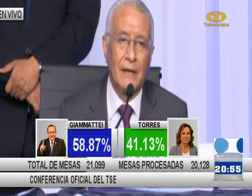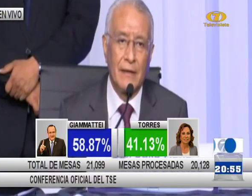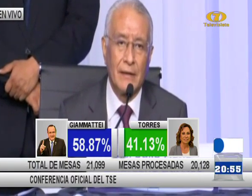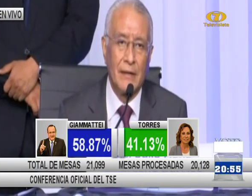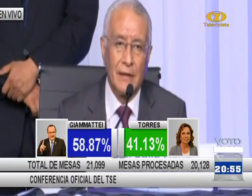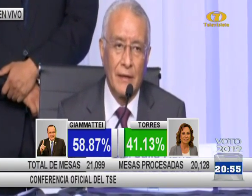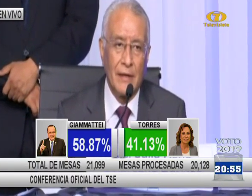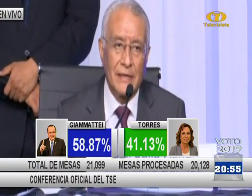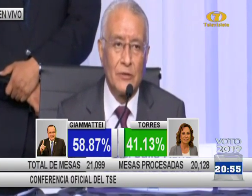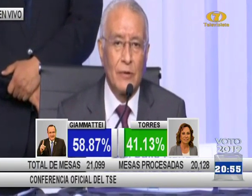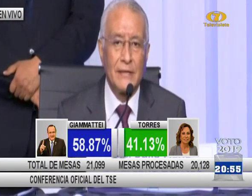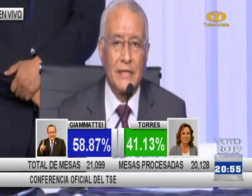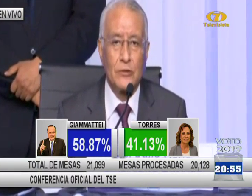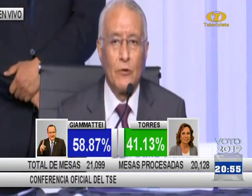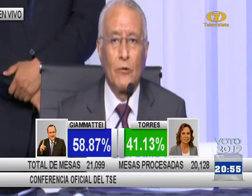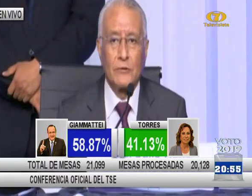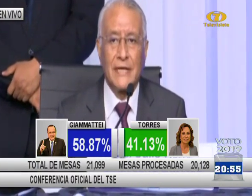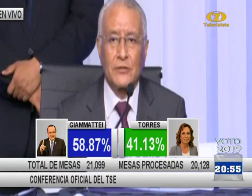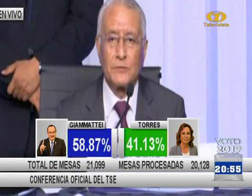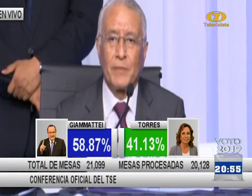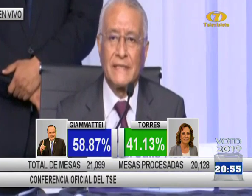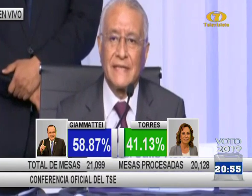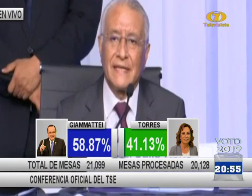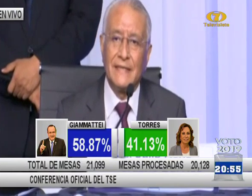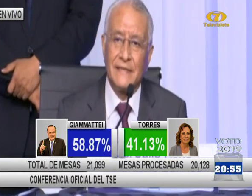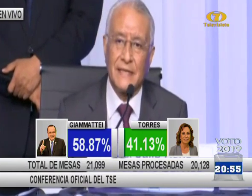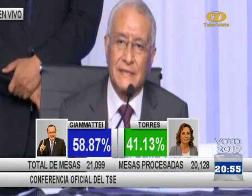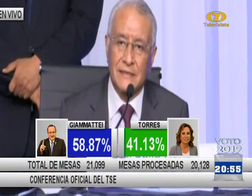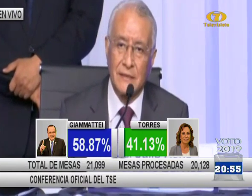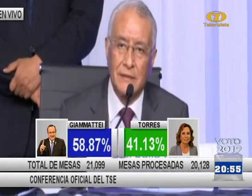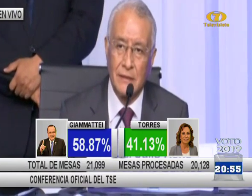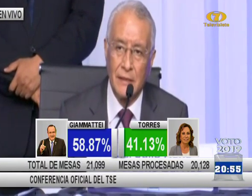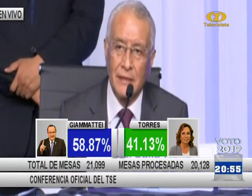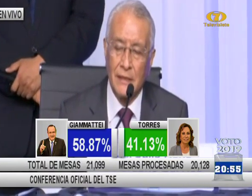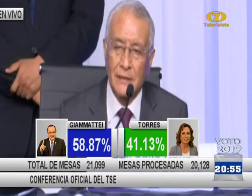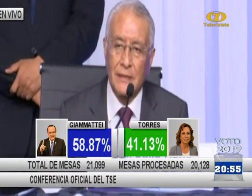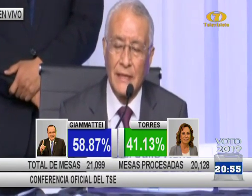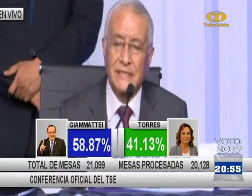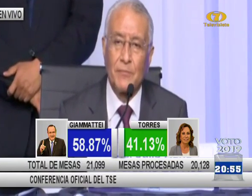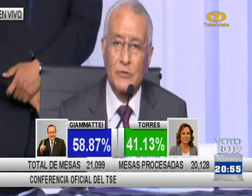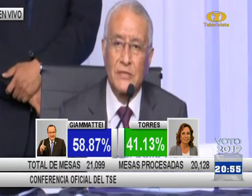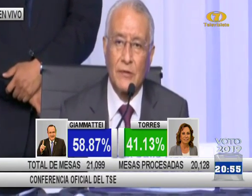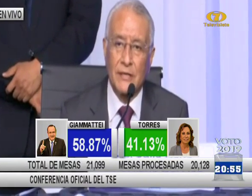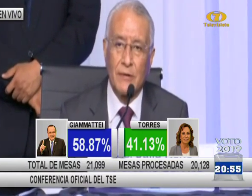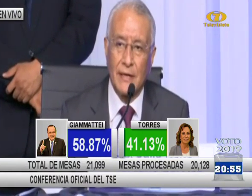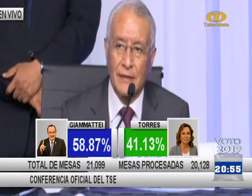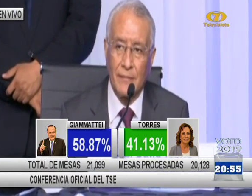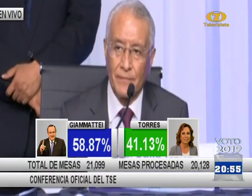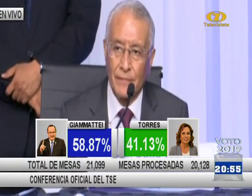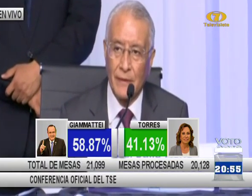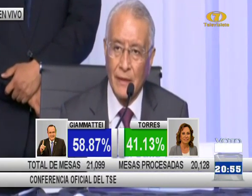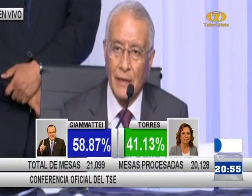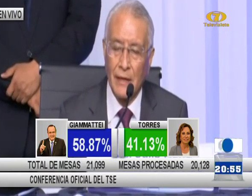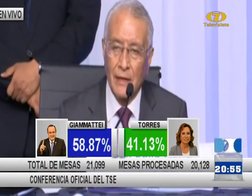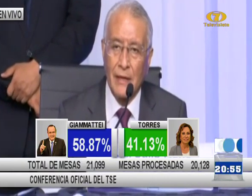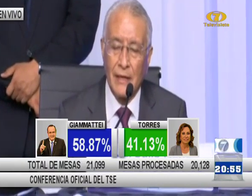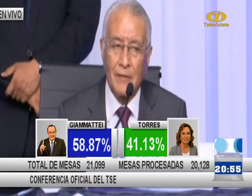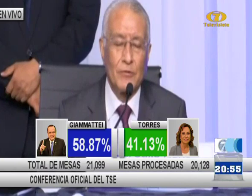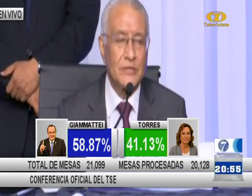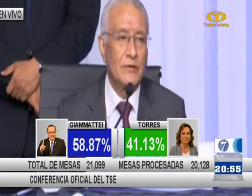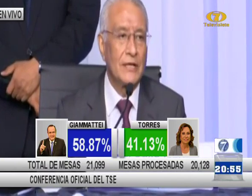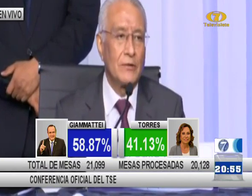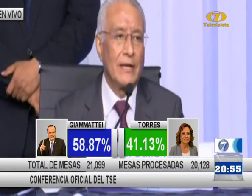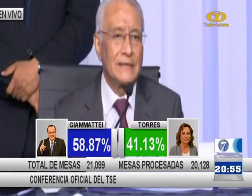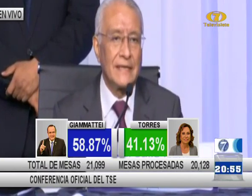día y durante todos los actos precedentes de este proceso electoral.